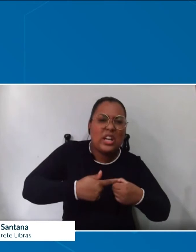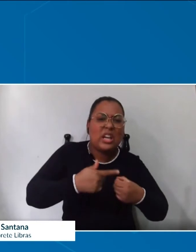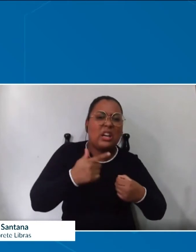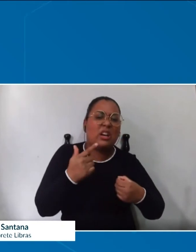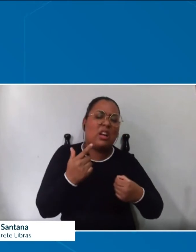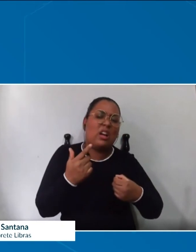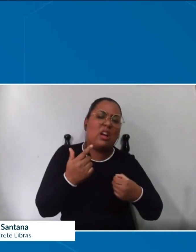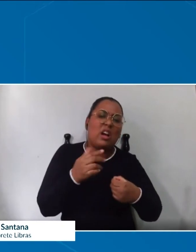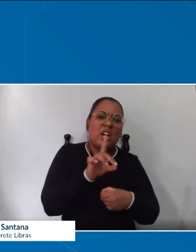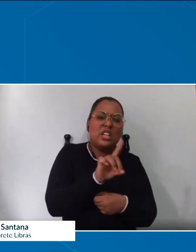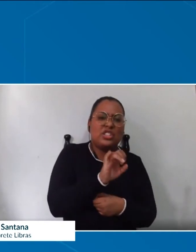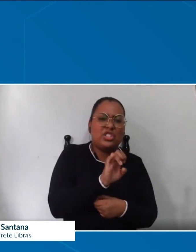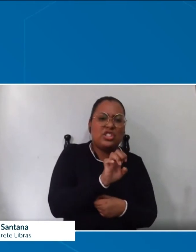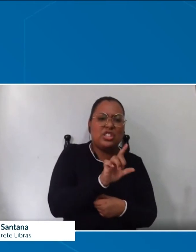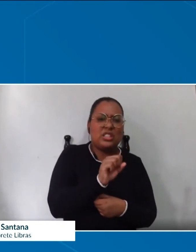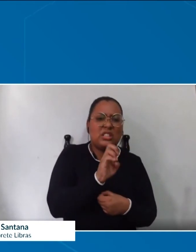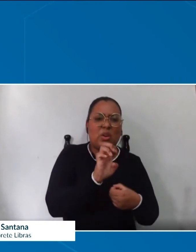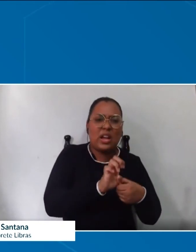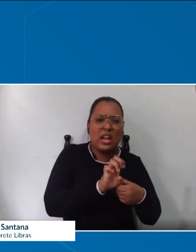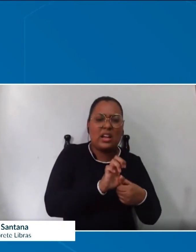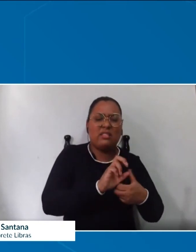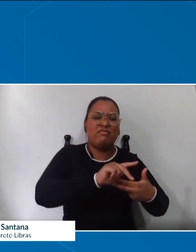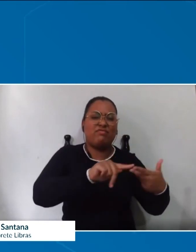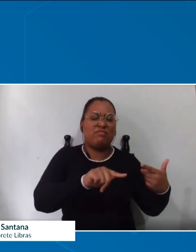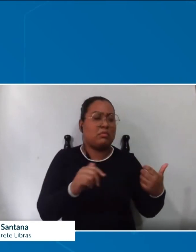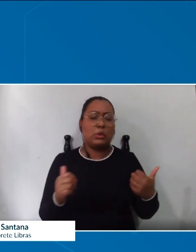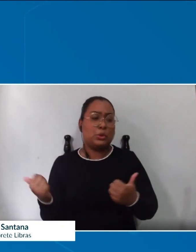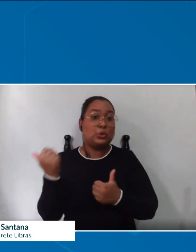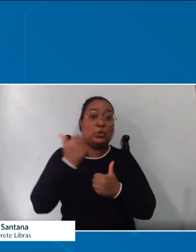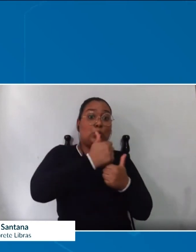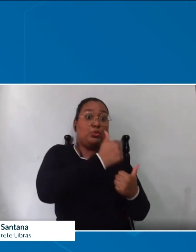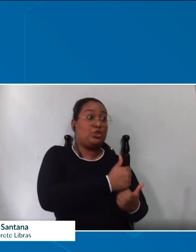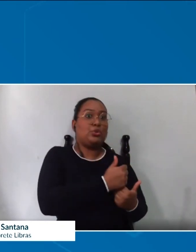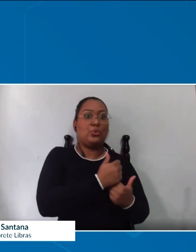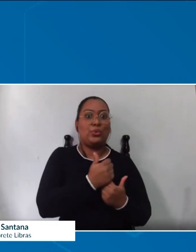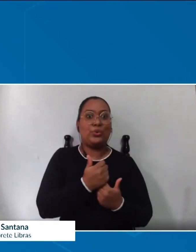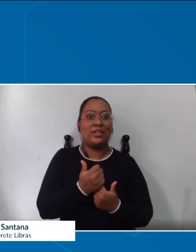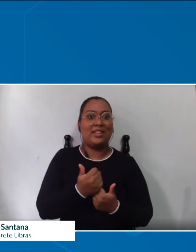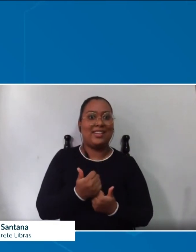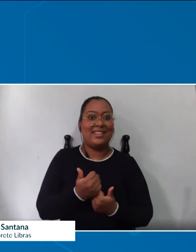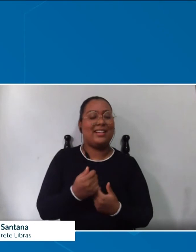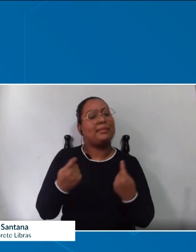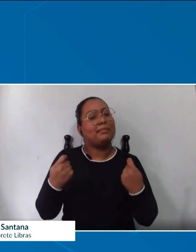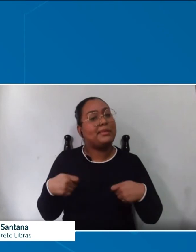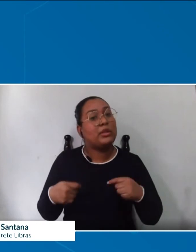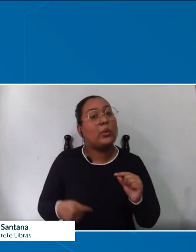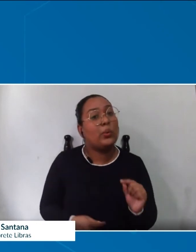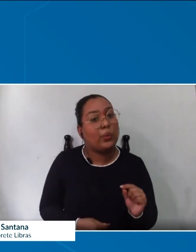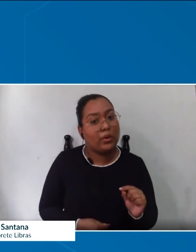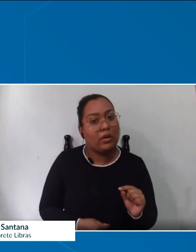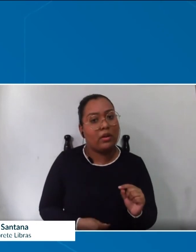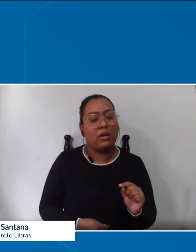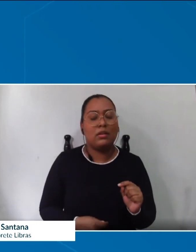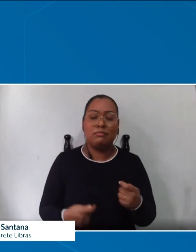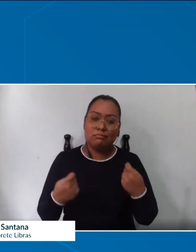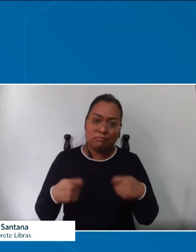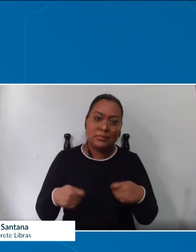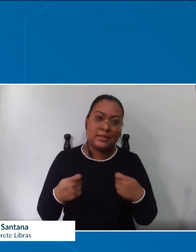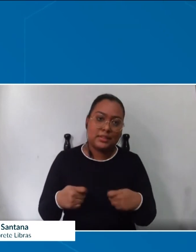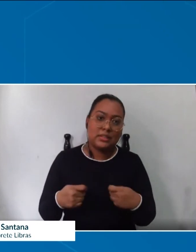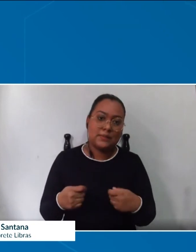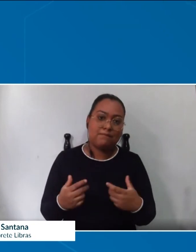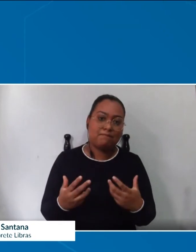óleo diesel, de óleo combustível. Então, tem muita coisa que você pode fazer. Agora, o que precisa é chegar e